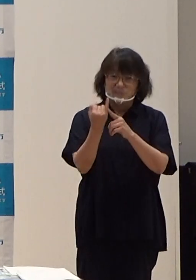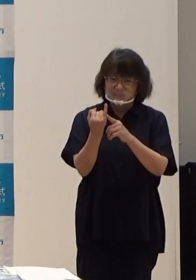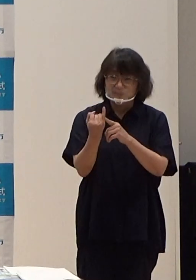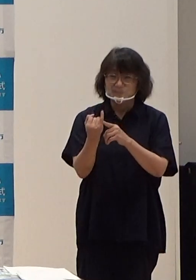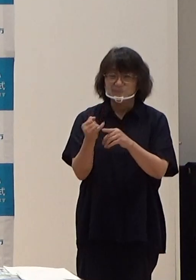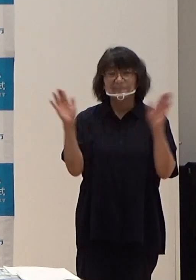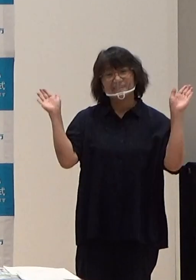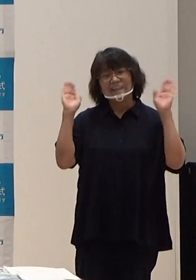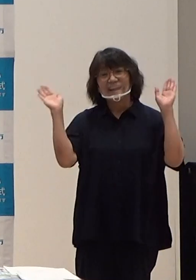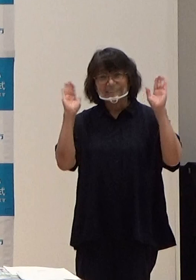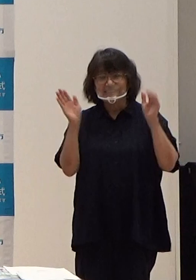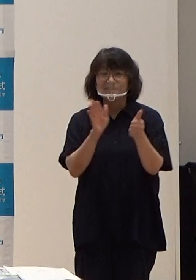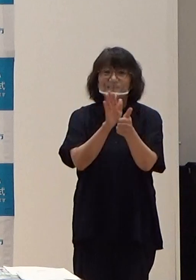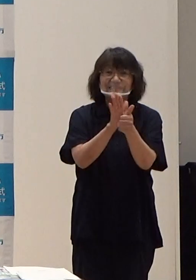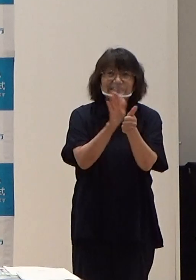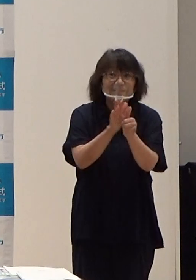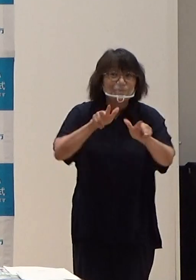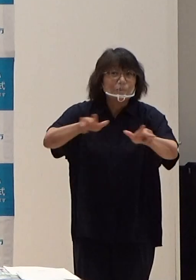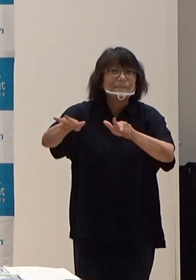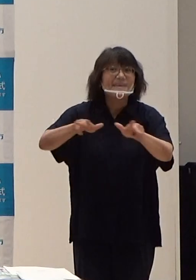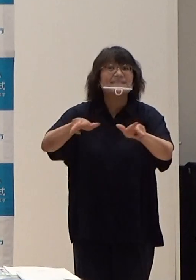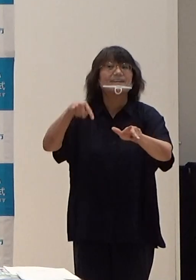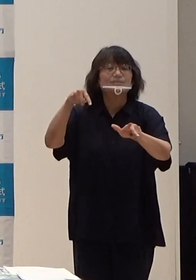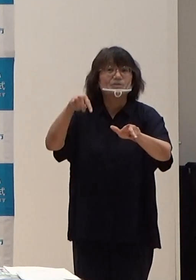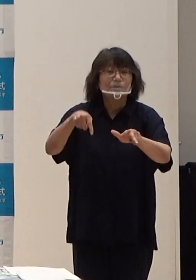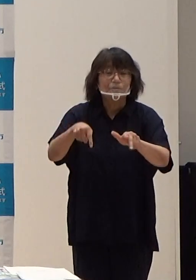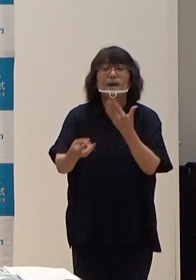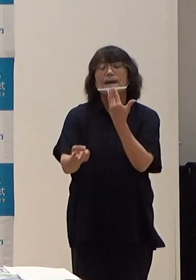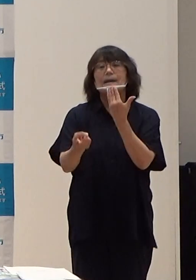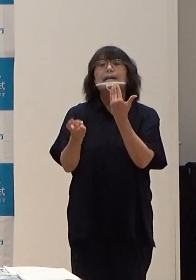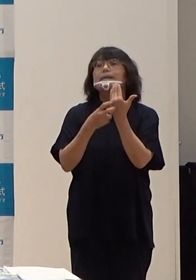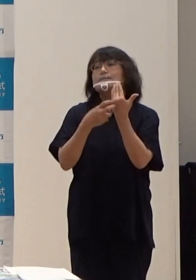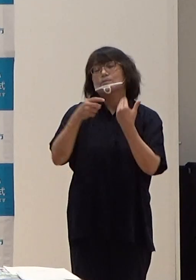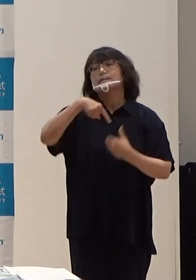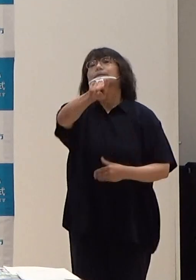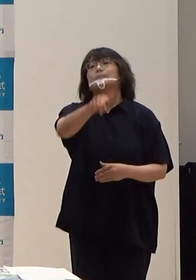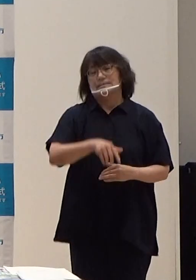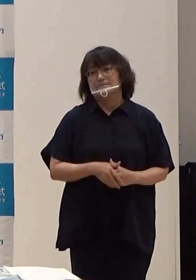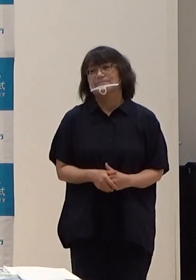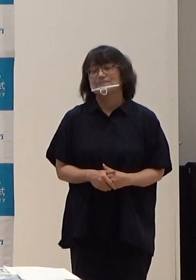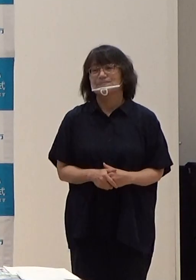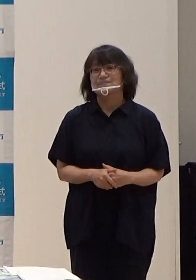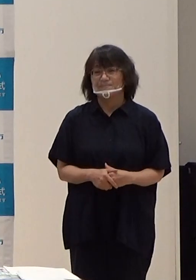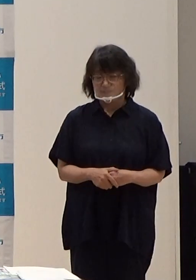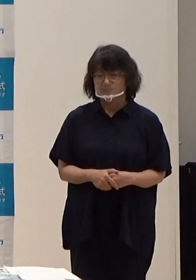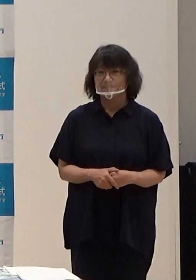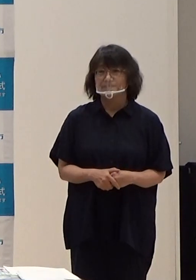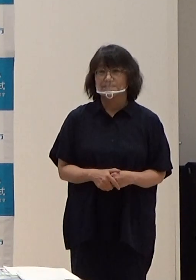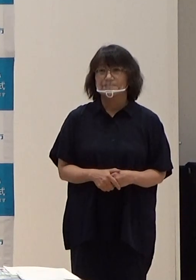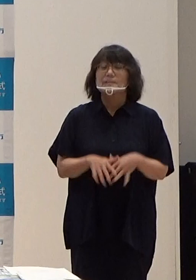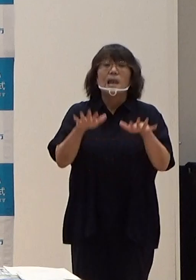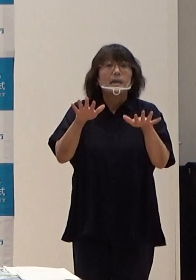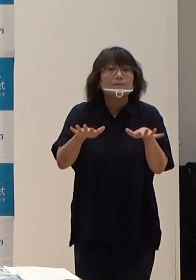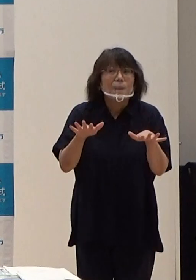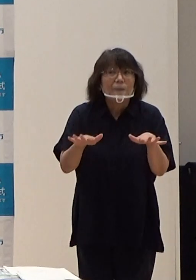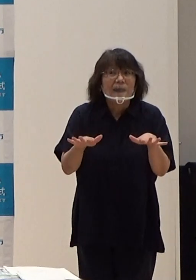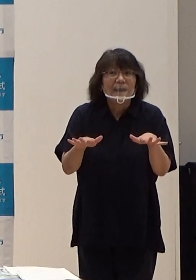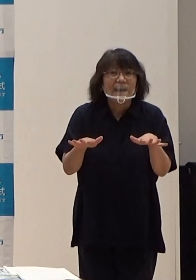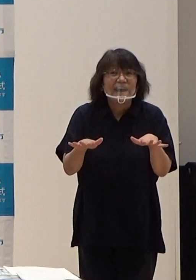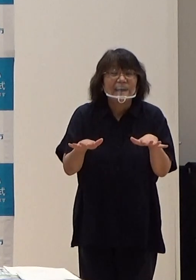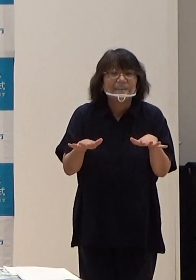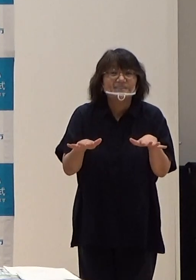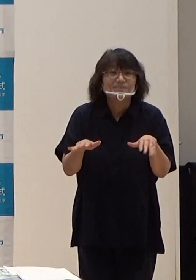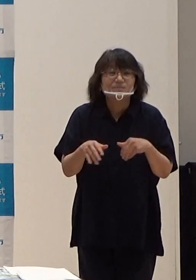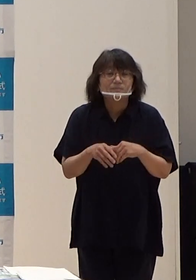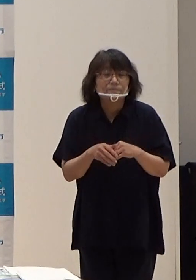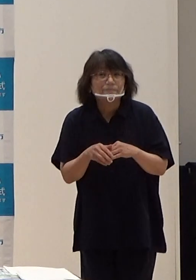する新たな施策については、検討してまいりたいと考えております。現在のところアクションプ